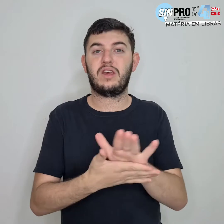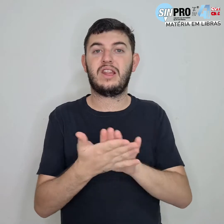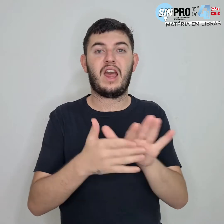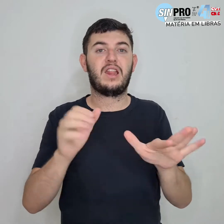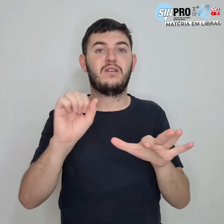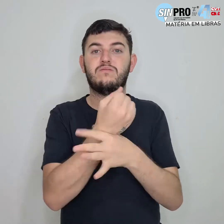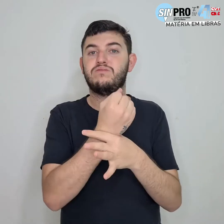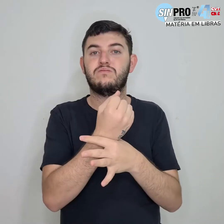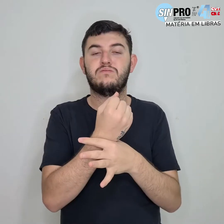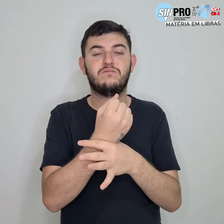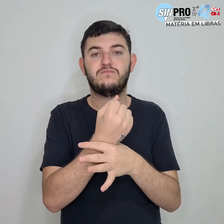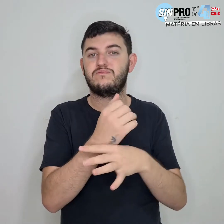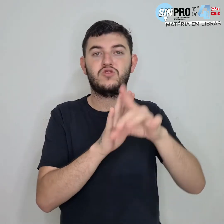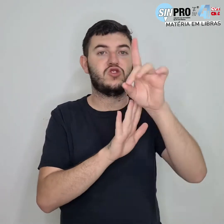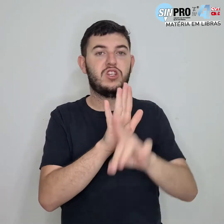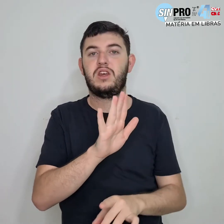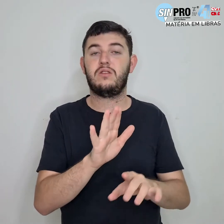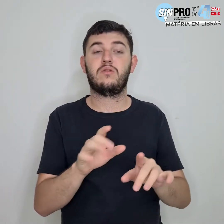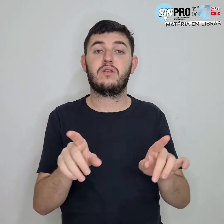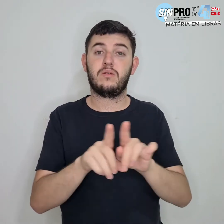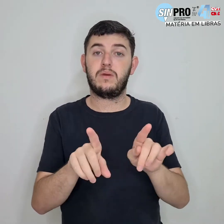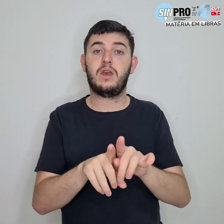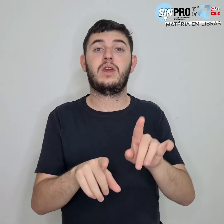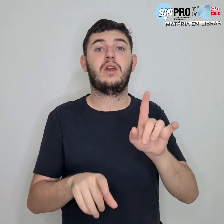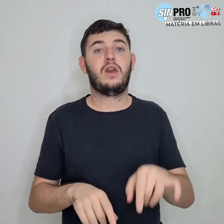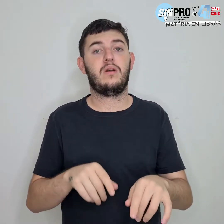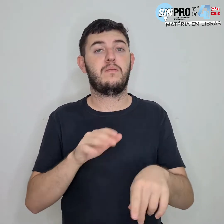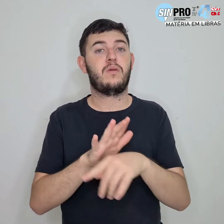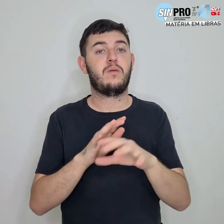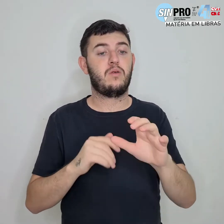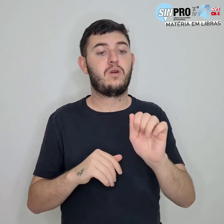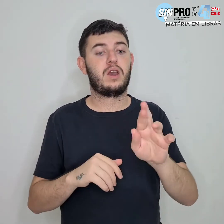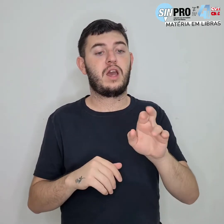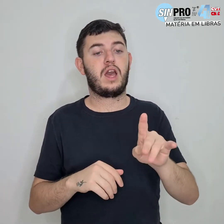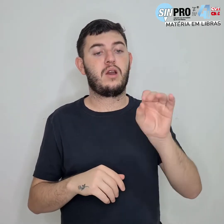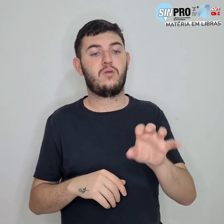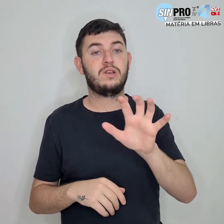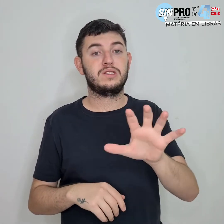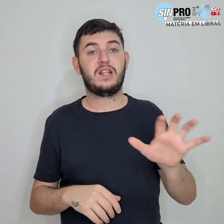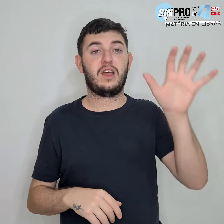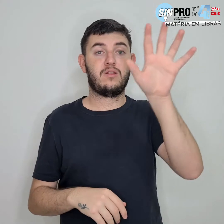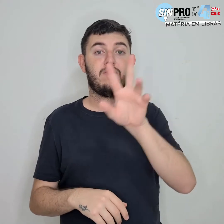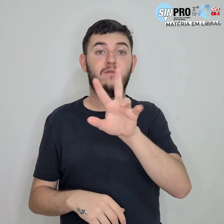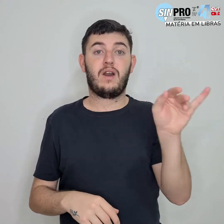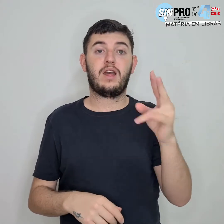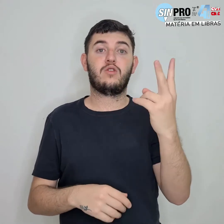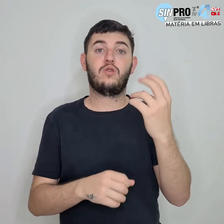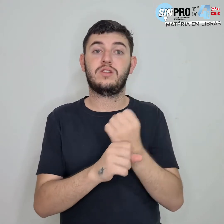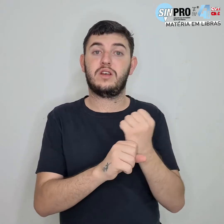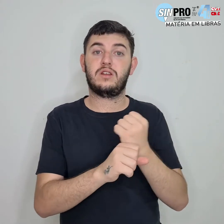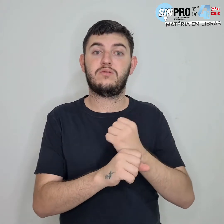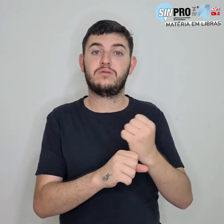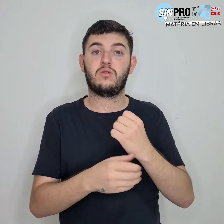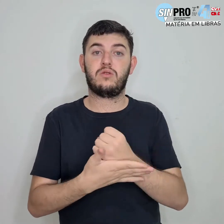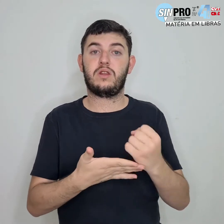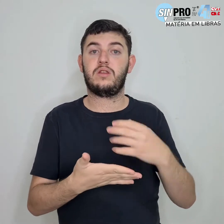cargo típico de Estado, por sua vez, terá de cumprir 2 anos de contrato de experiência e mais 1 ano de